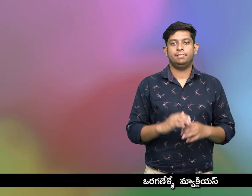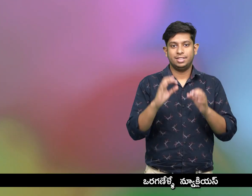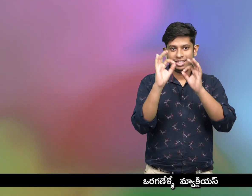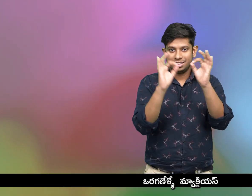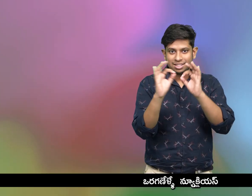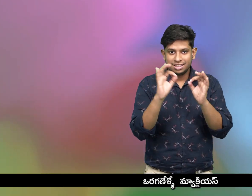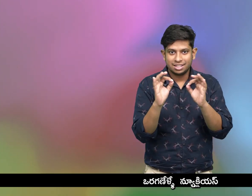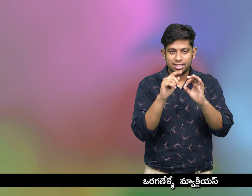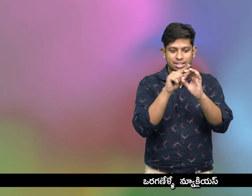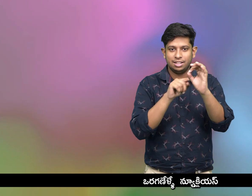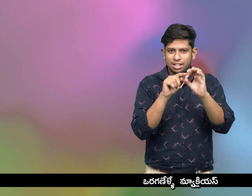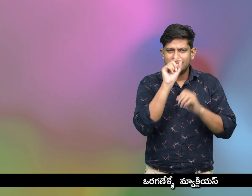ఆర్గానెల్ న్యూక్లియస్.